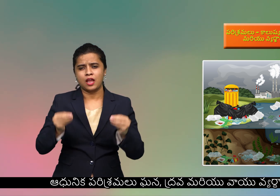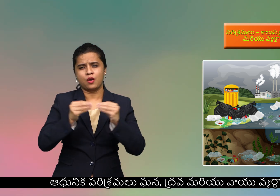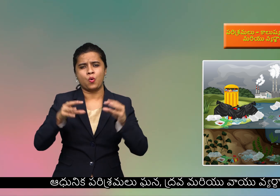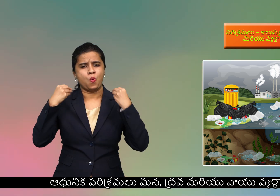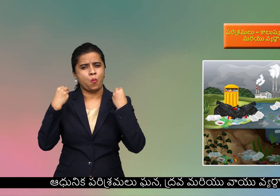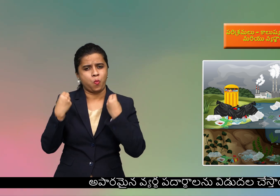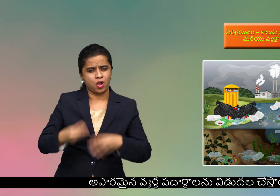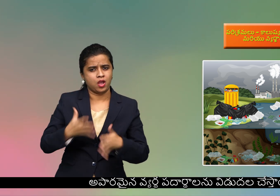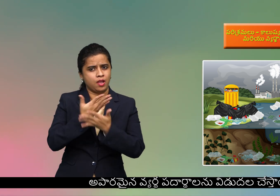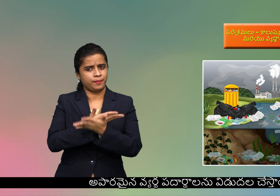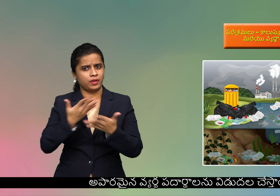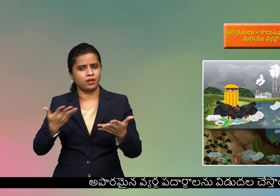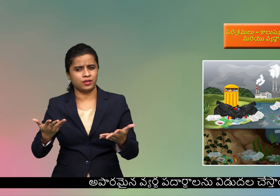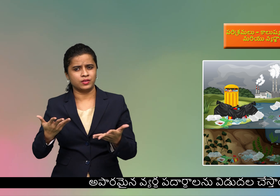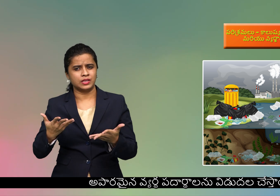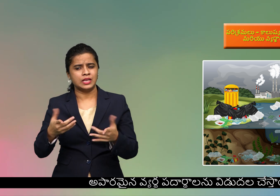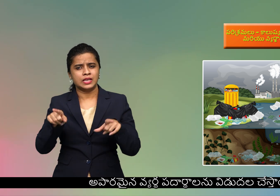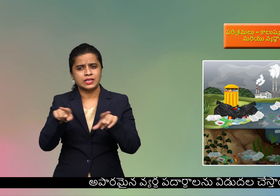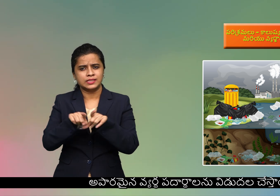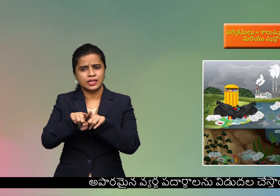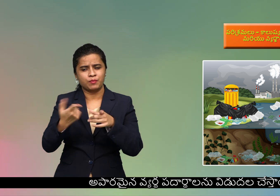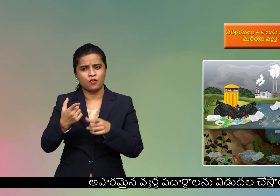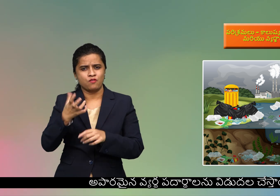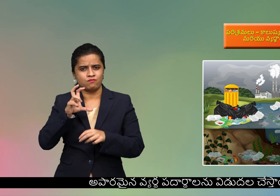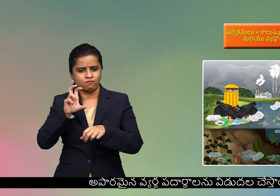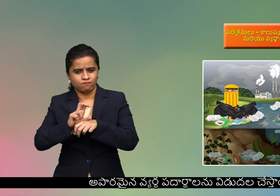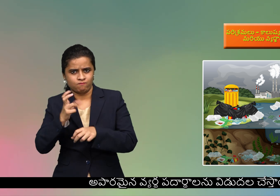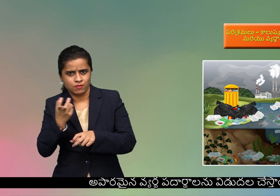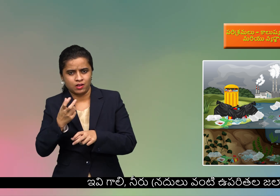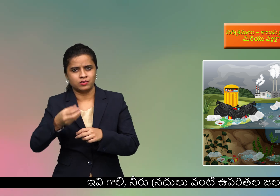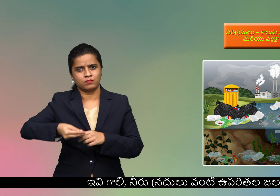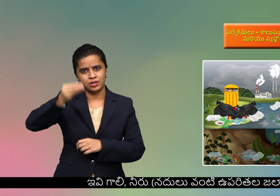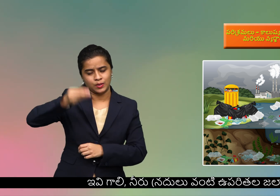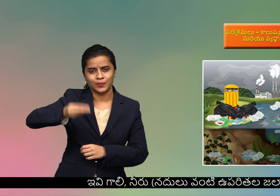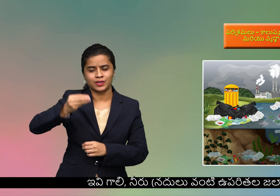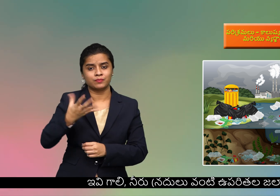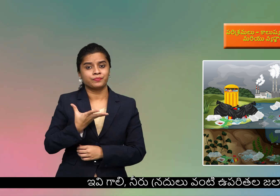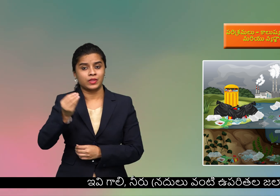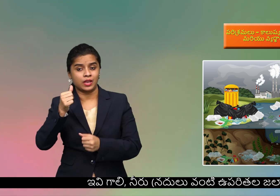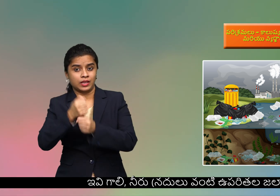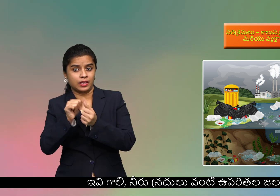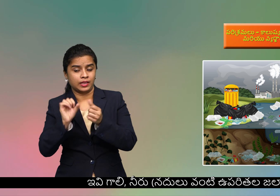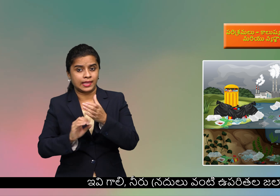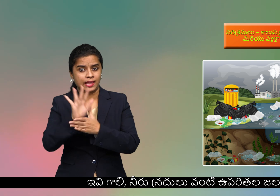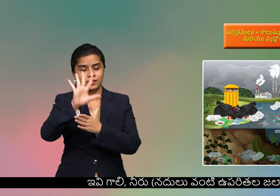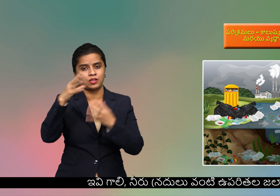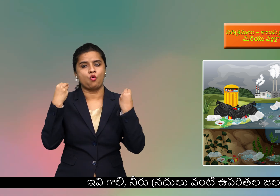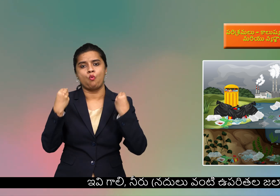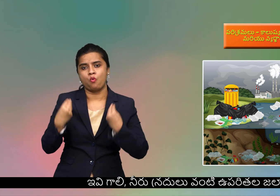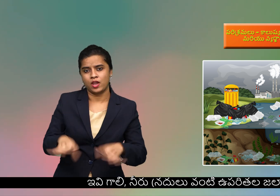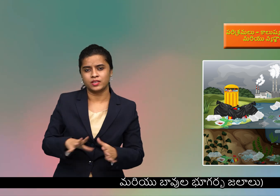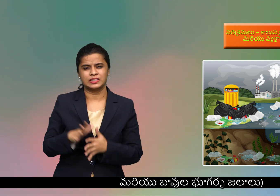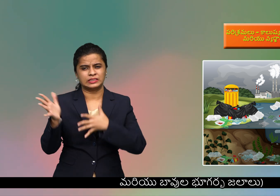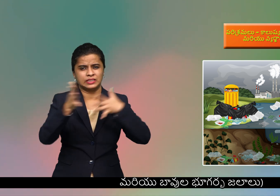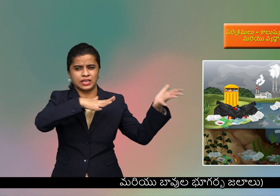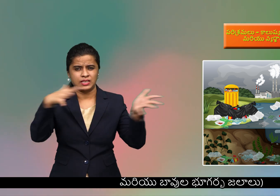వ్యర్థాల రూపంలో అపారమైన వ్యర్థ పదార్థాలను విడుదల చేస్తాయి. ఇవి గాలి, నీరు, నదులు వంటి ఉపరితల